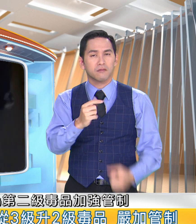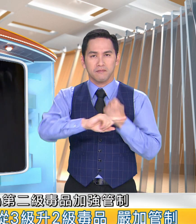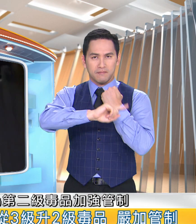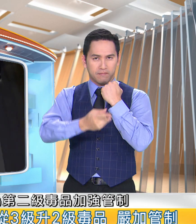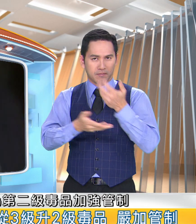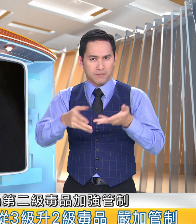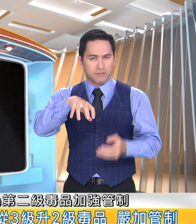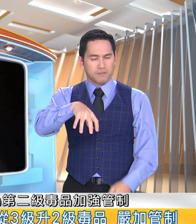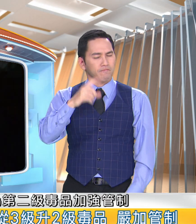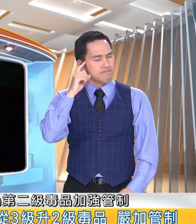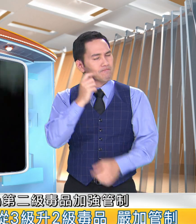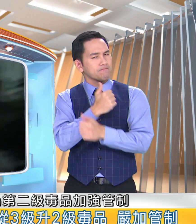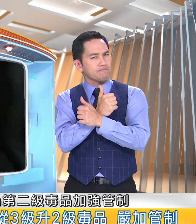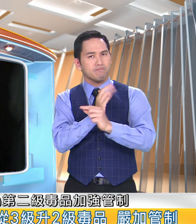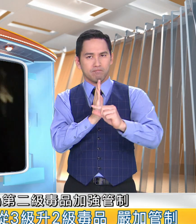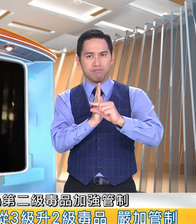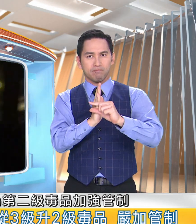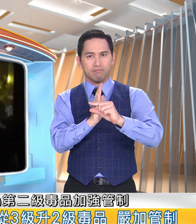加强管制。